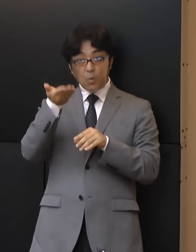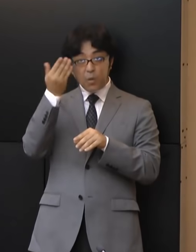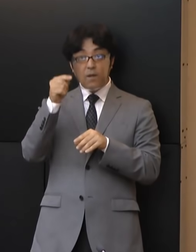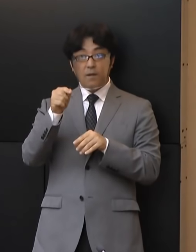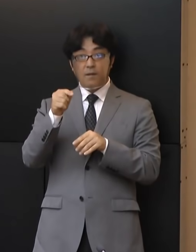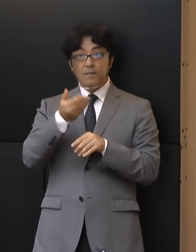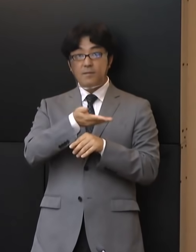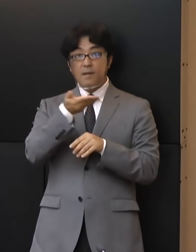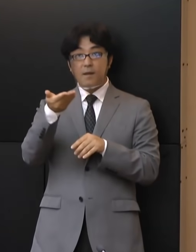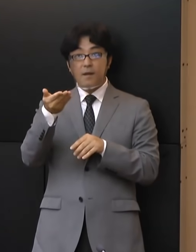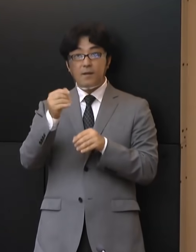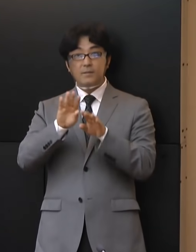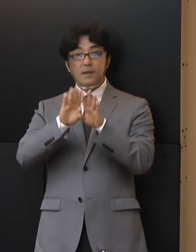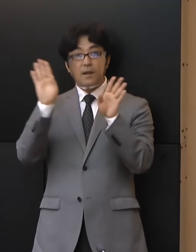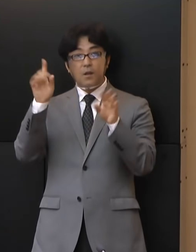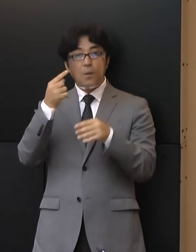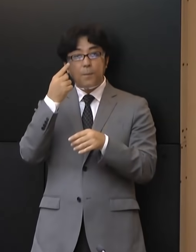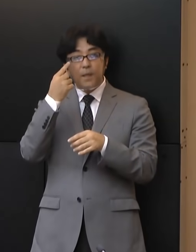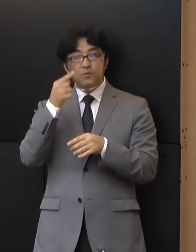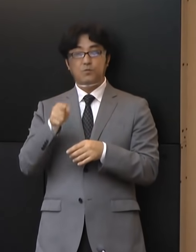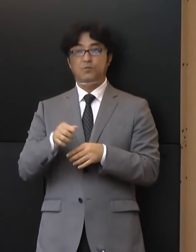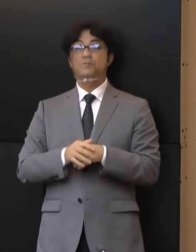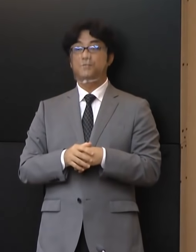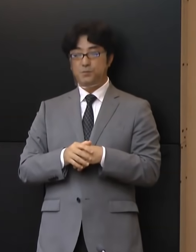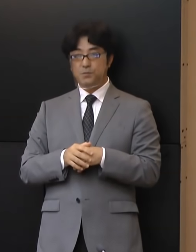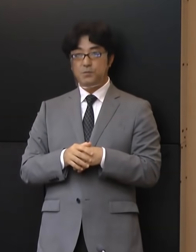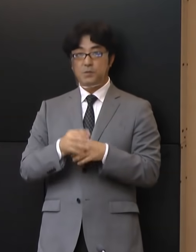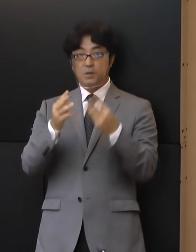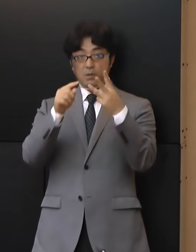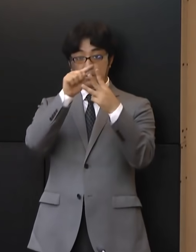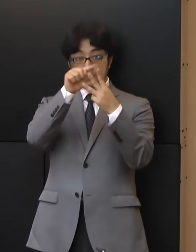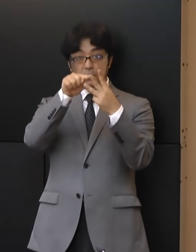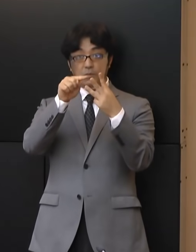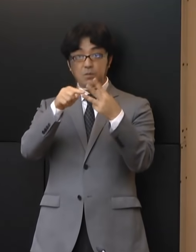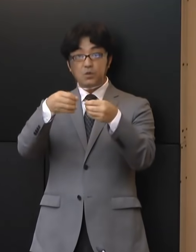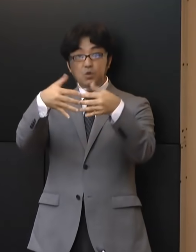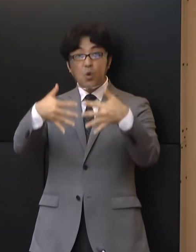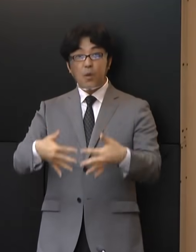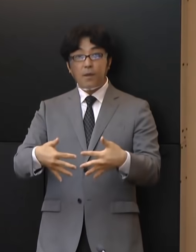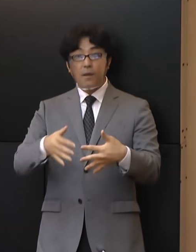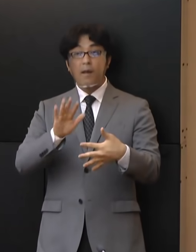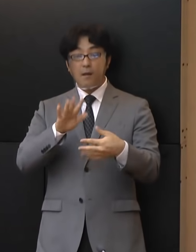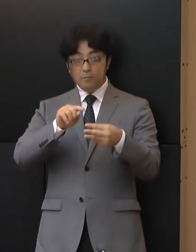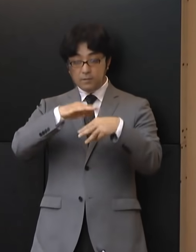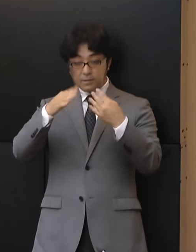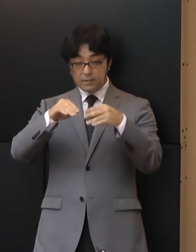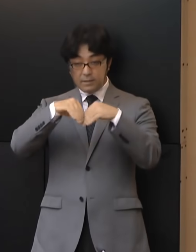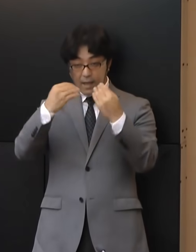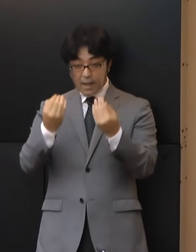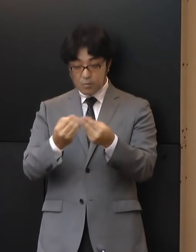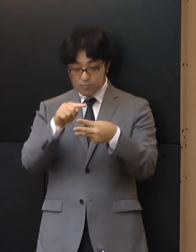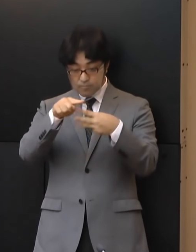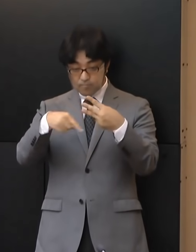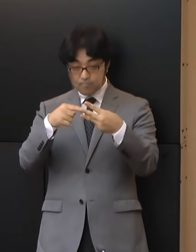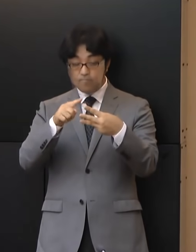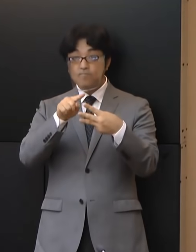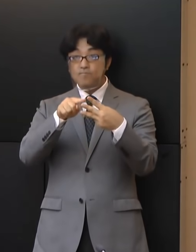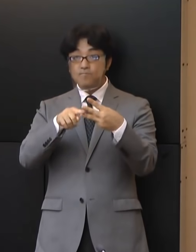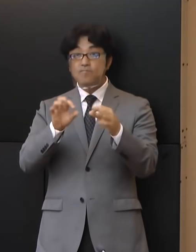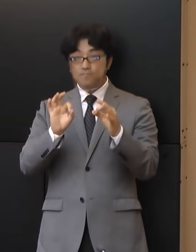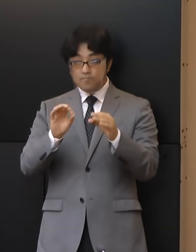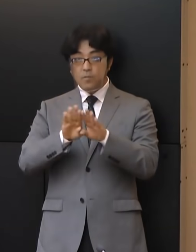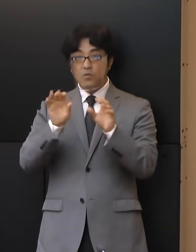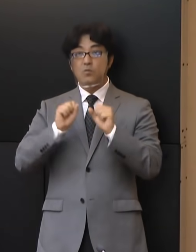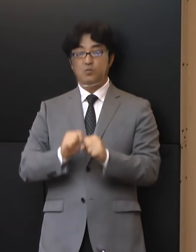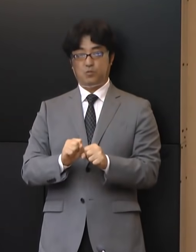的再開の目安というふうに書かれてますけれども、3つの条件をすべて満たすときというふうにしております。新規患者数が